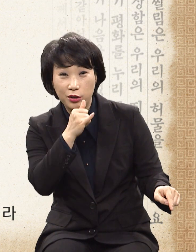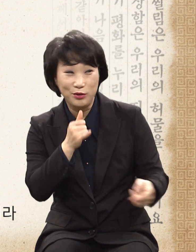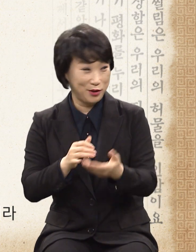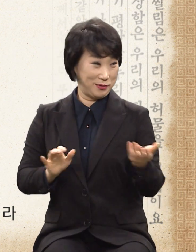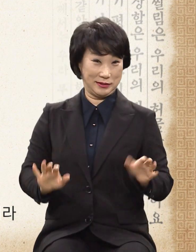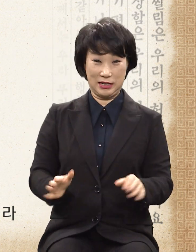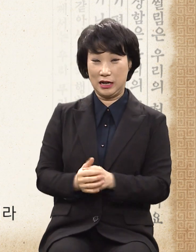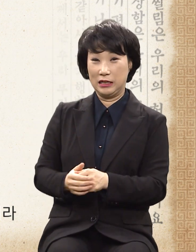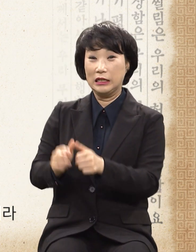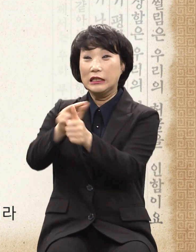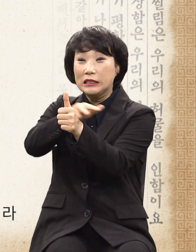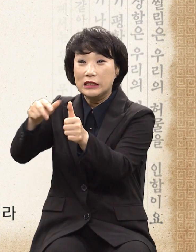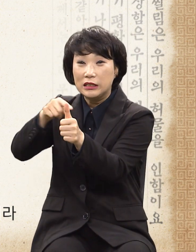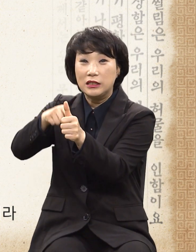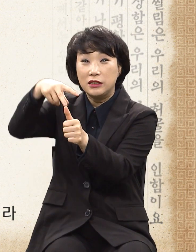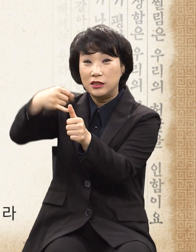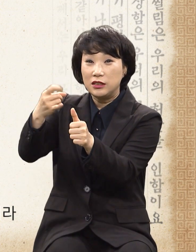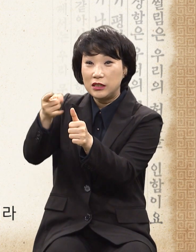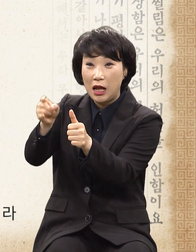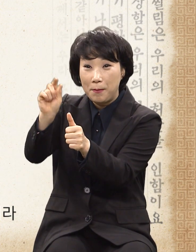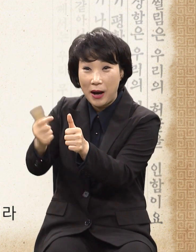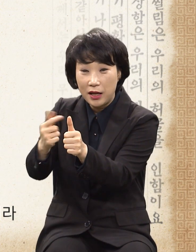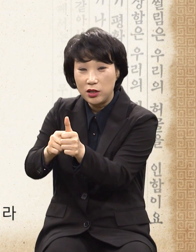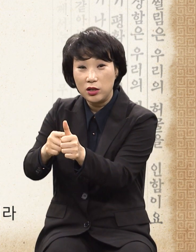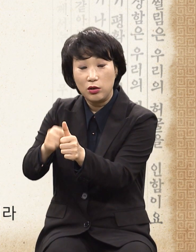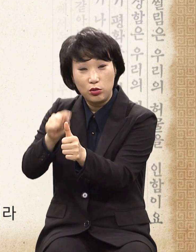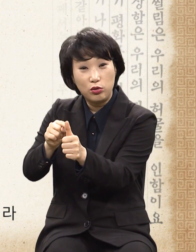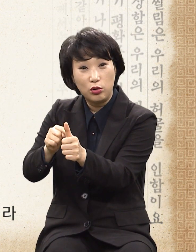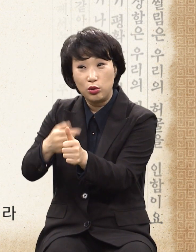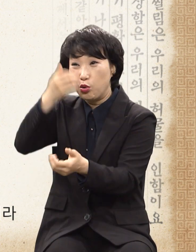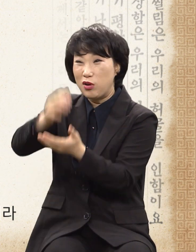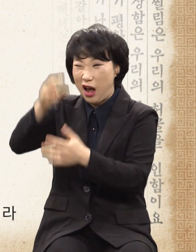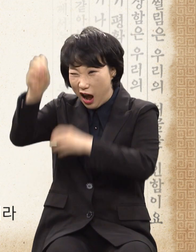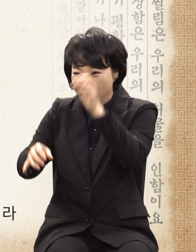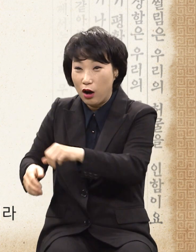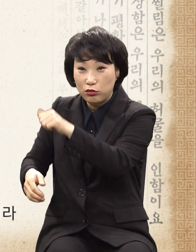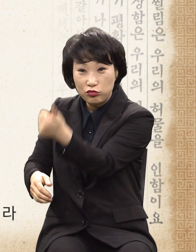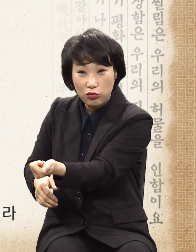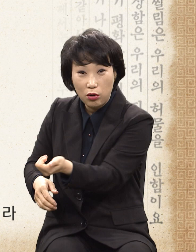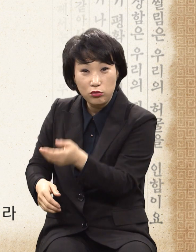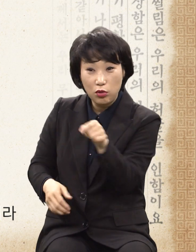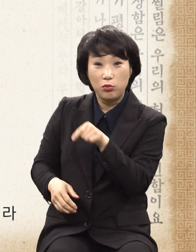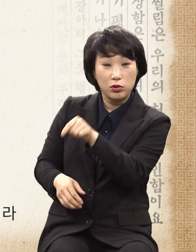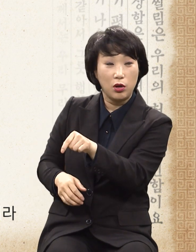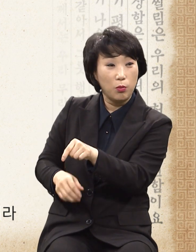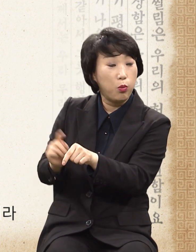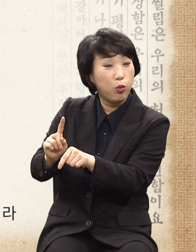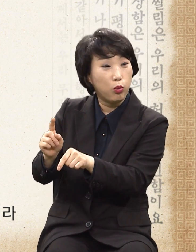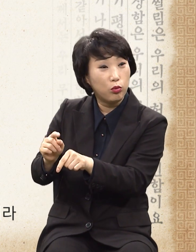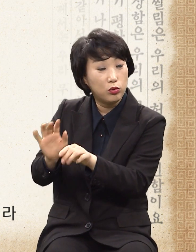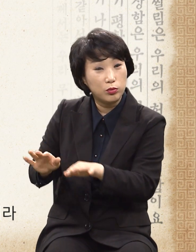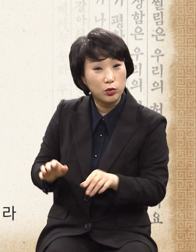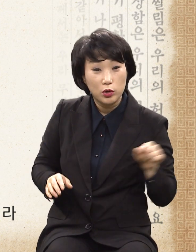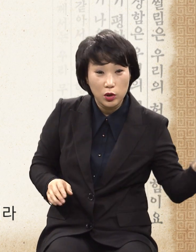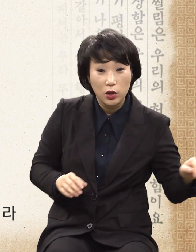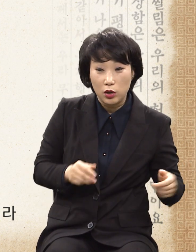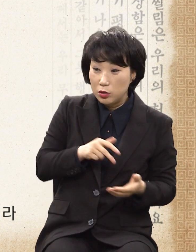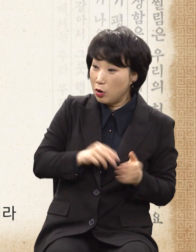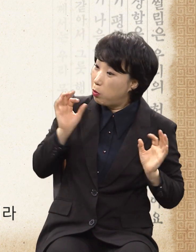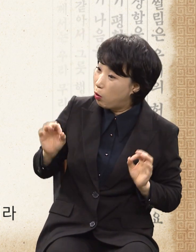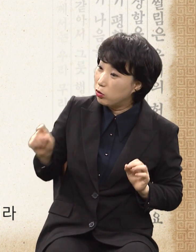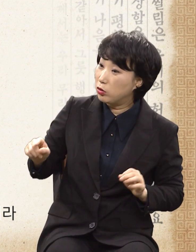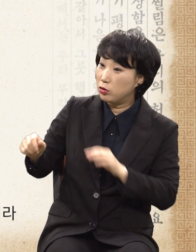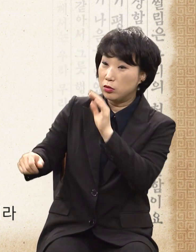스데반이 돌에 맞아 죽은 것은 참 잘못된 거지. 그거는 잘못된 거예요. 그런데 주님은